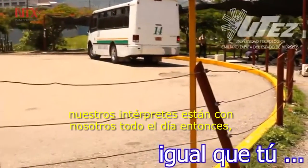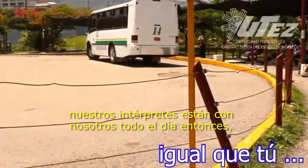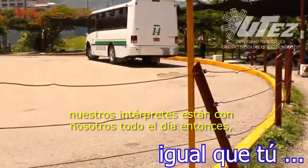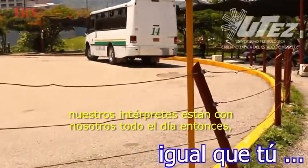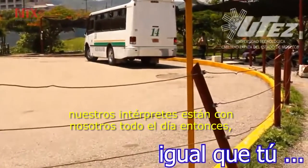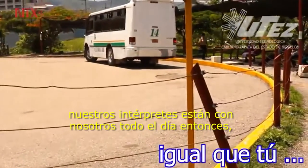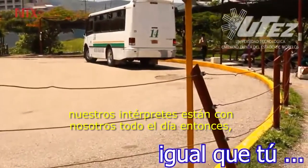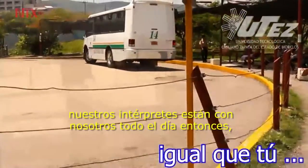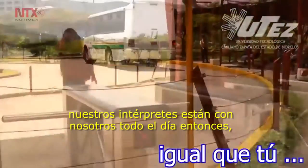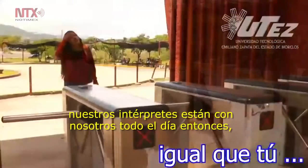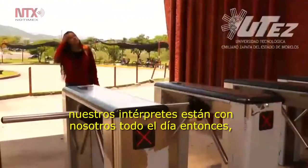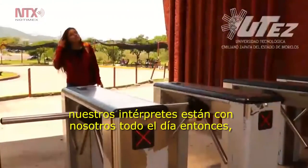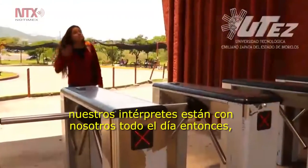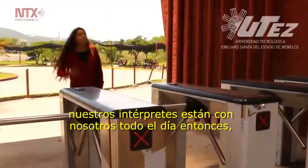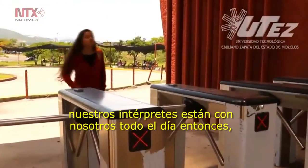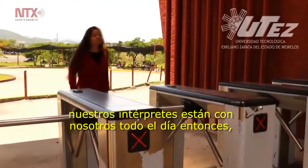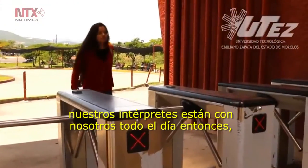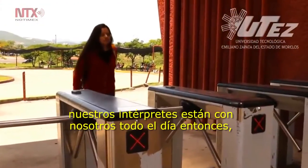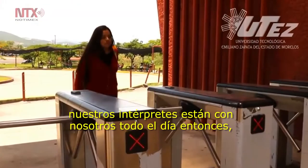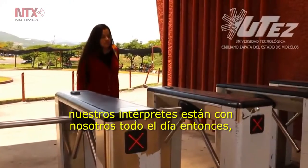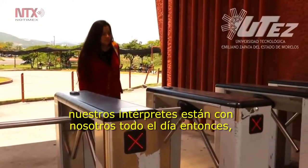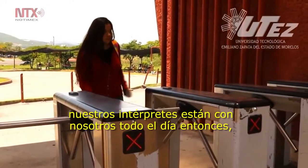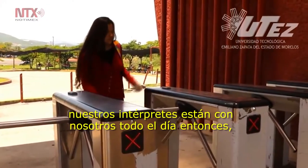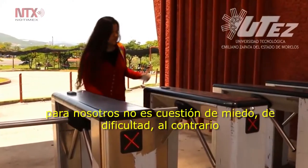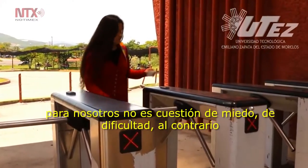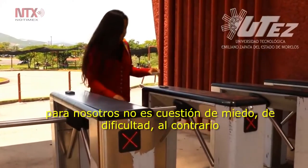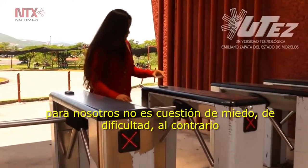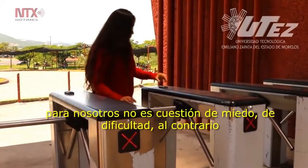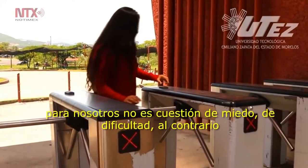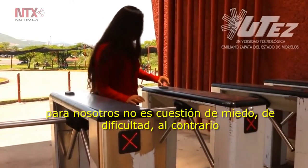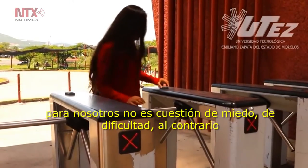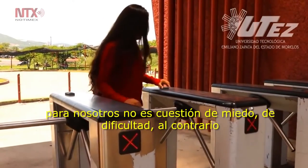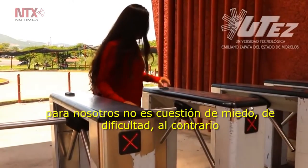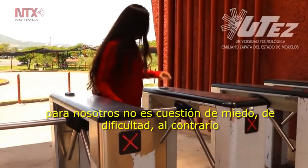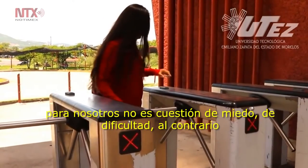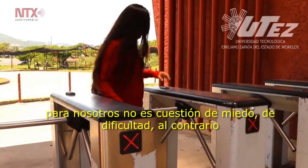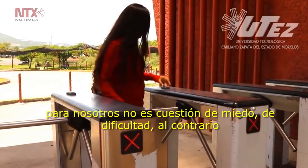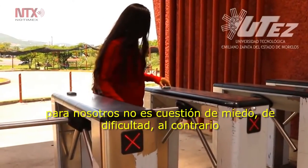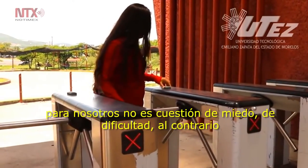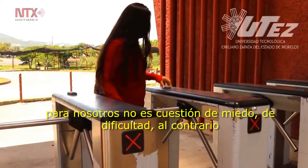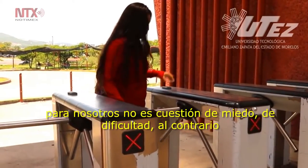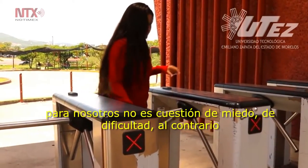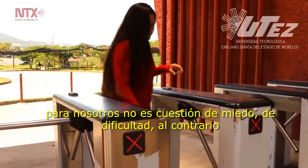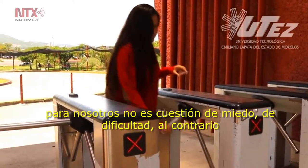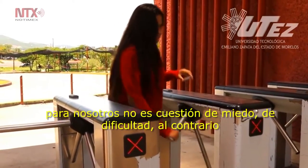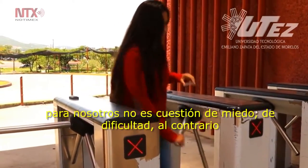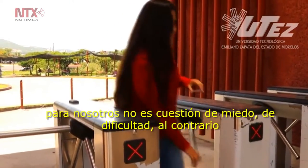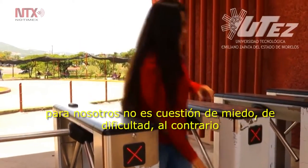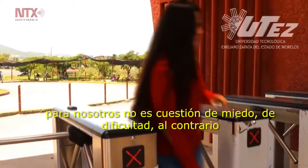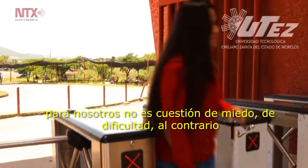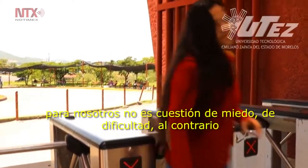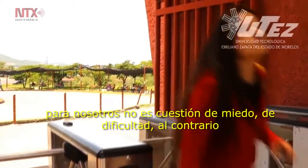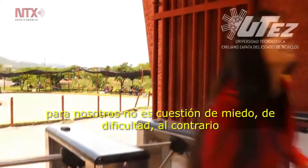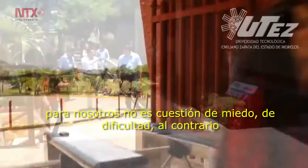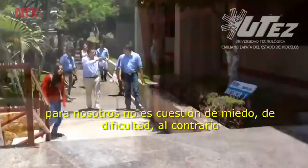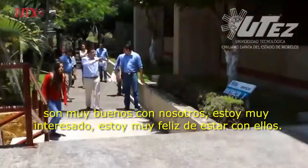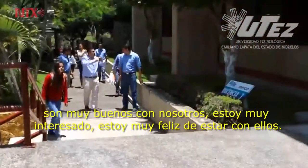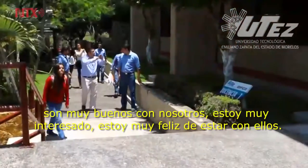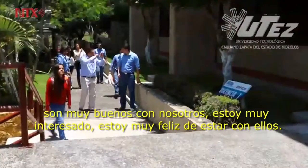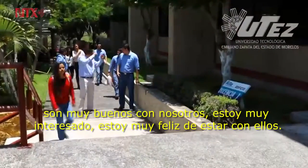están con nosotros todo el día. Entonces, para nosotros no es cuestión de miedo o de dificultad, al contrario, son muy